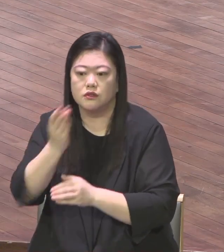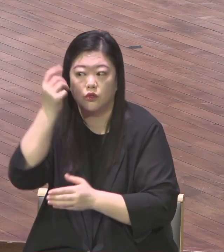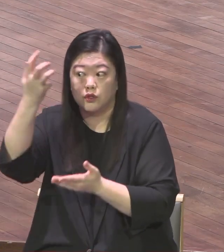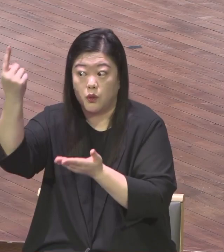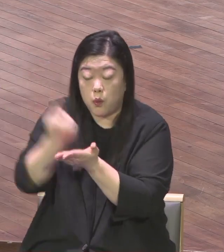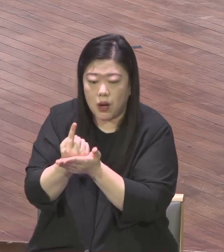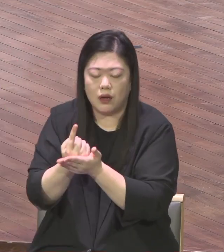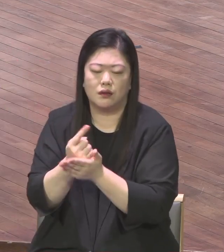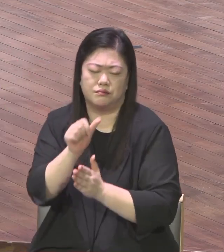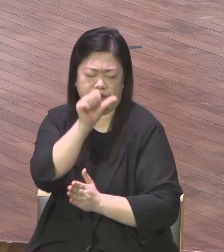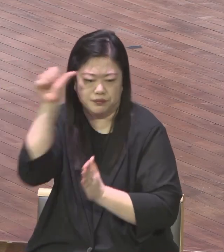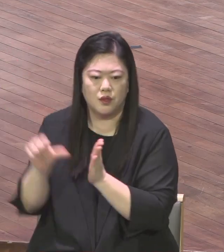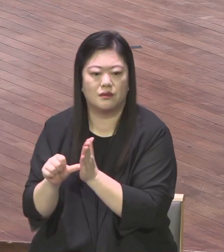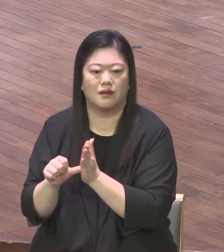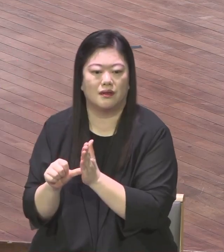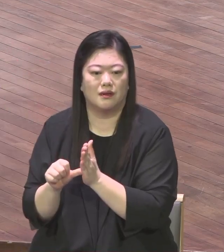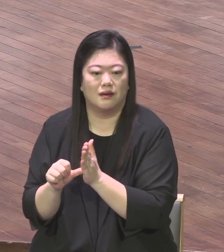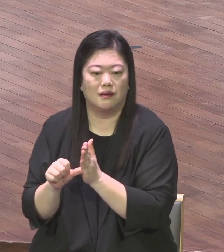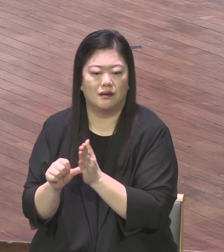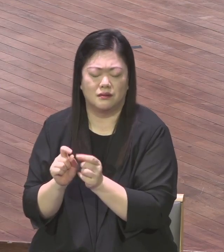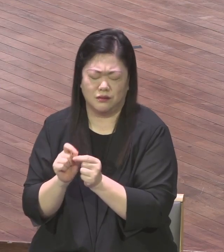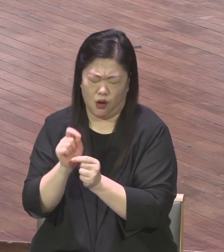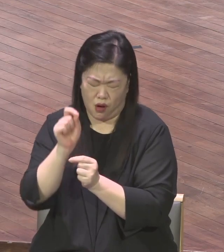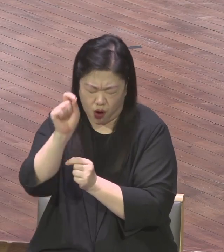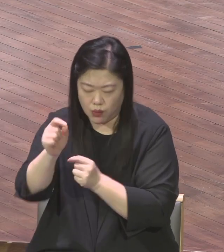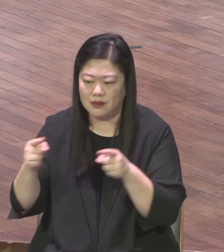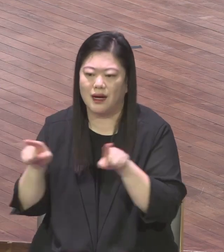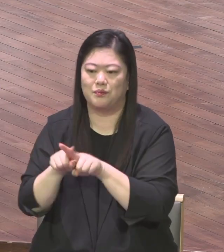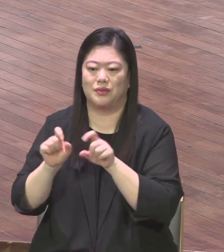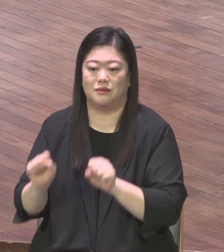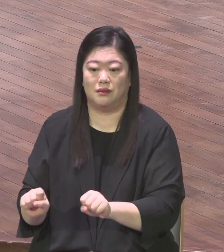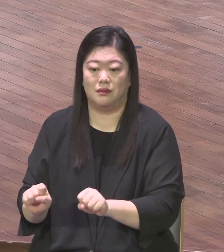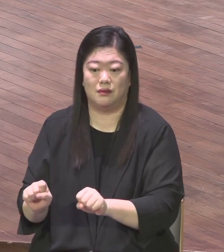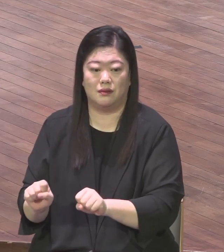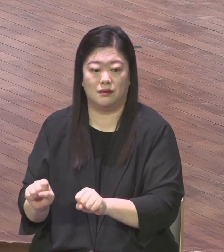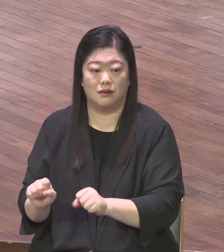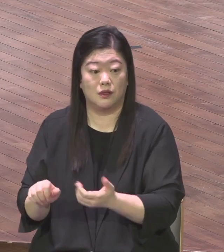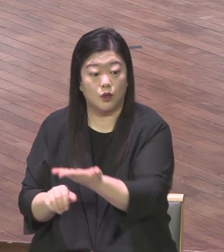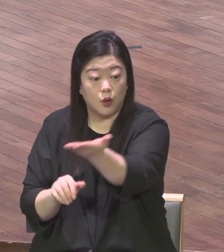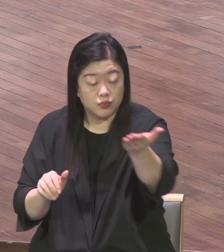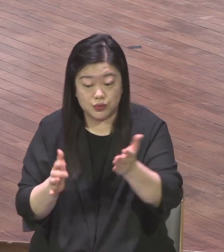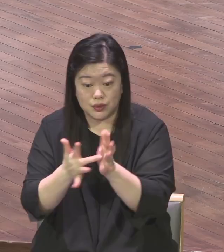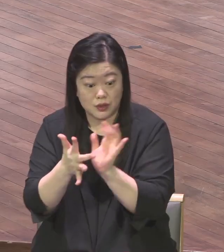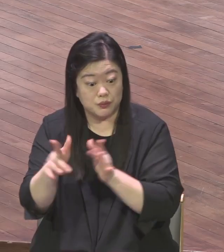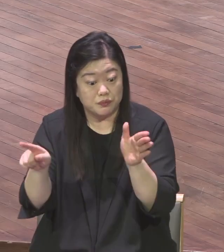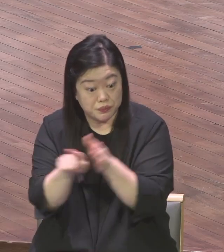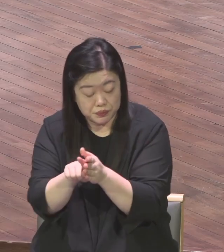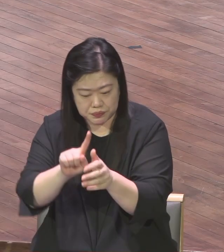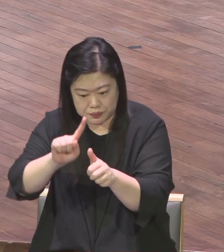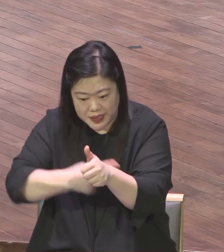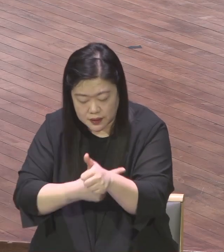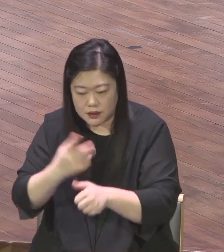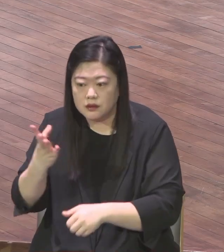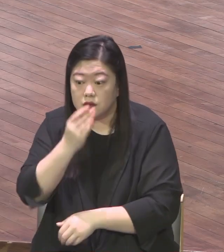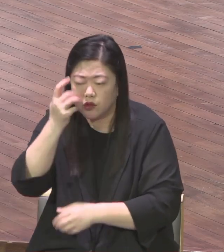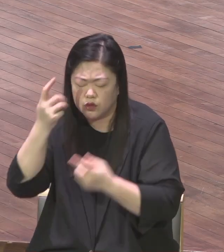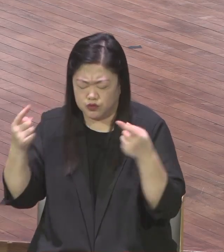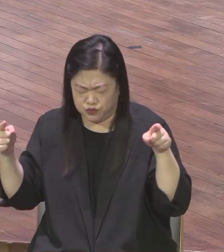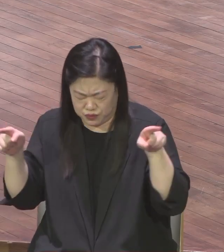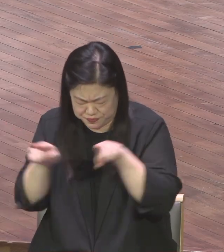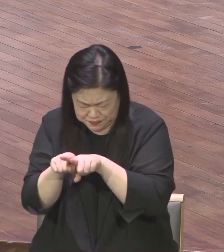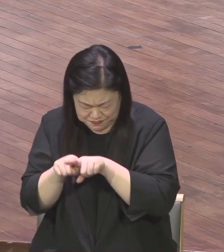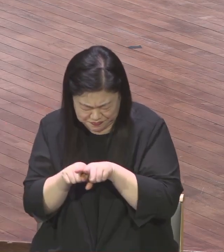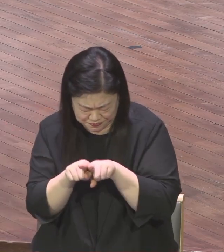함께 계신다. 영원토록 예수를 믿는 성도 속에서 천국 입성할 때까지